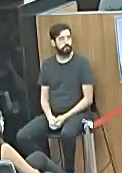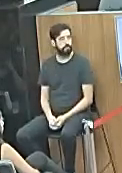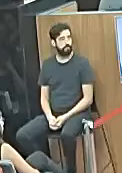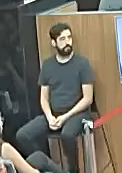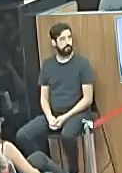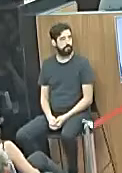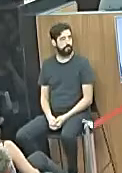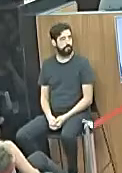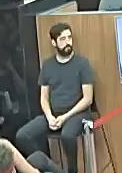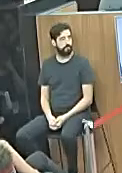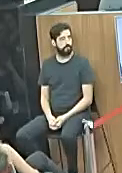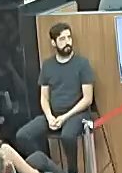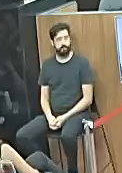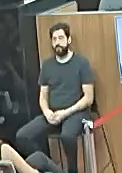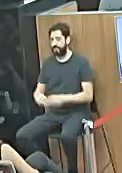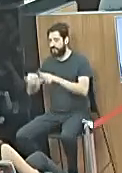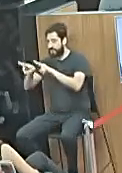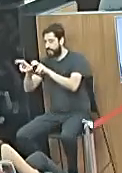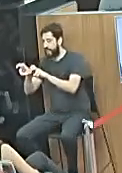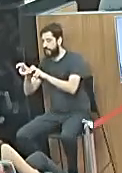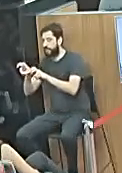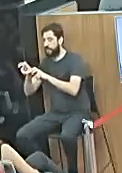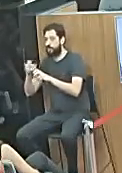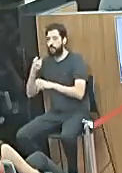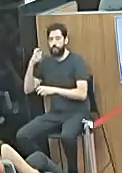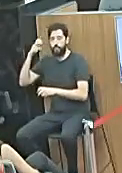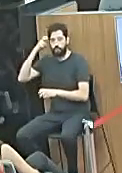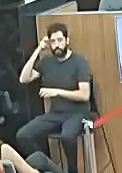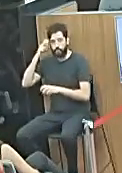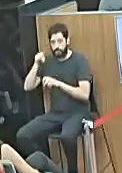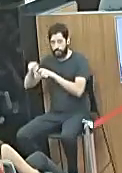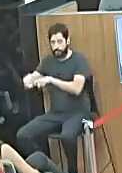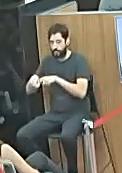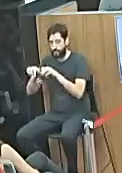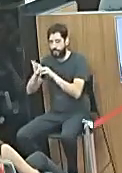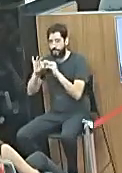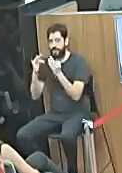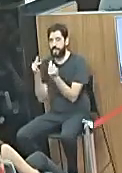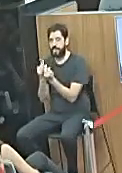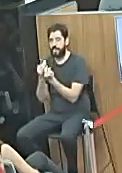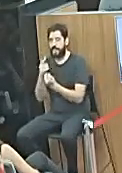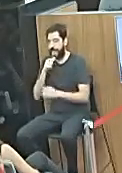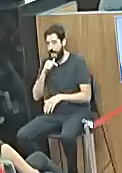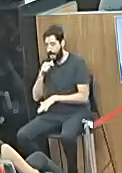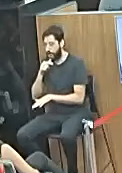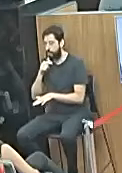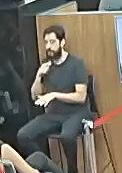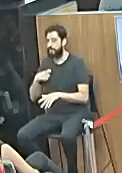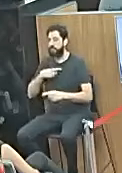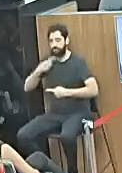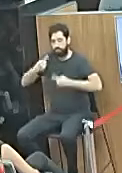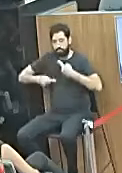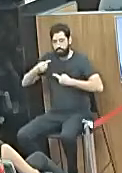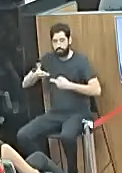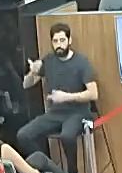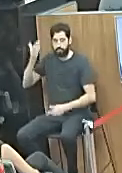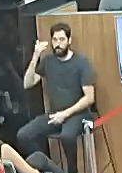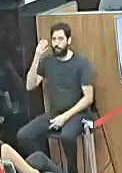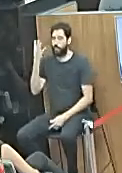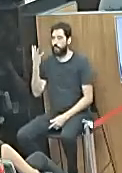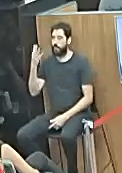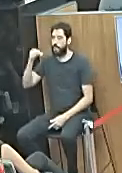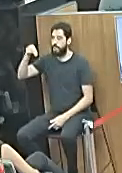os temas cultura agricultura familiar e águas foram debatidos no dia 4 de novembro de